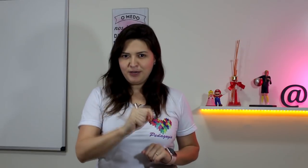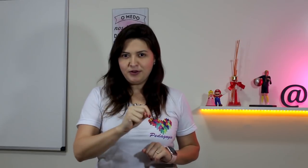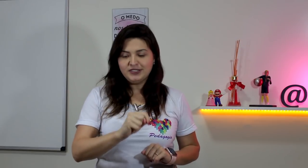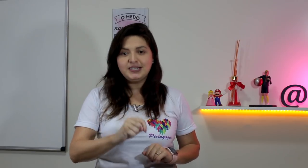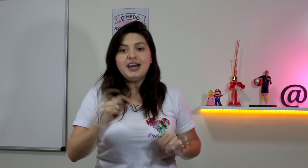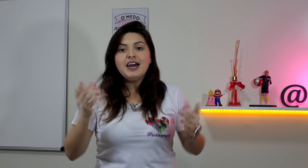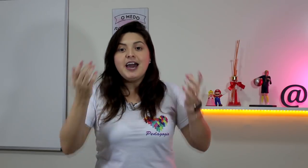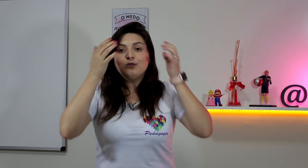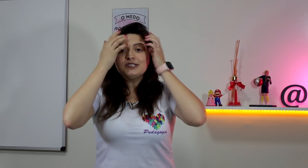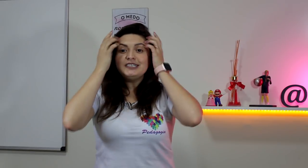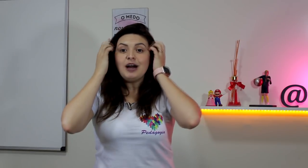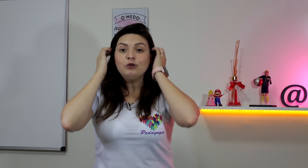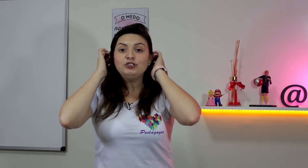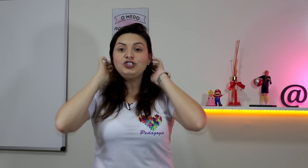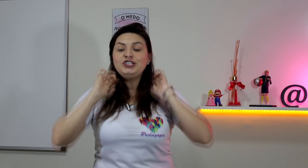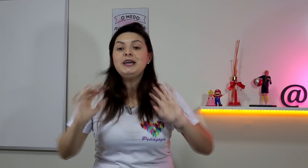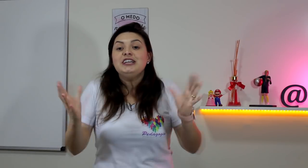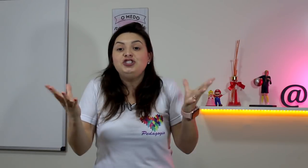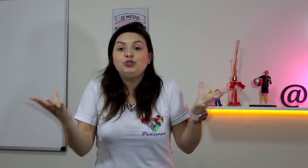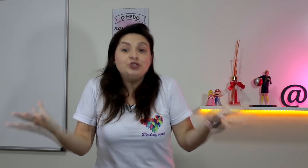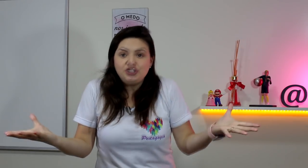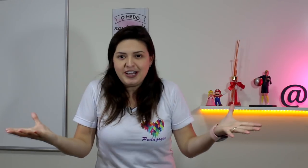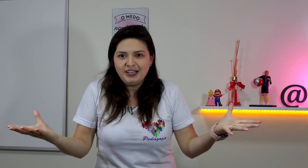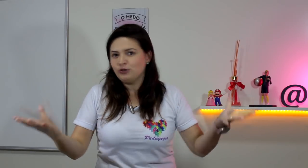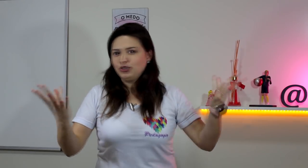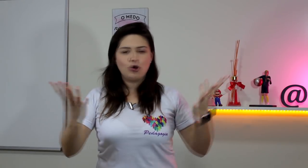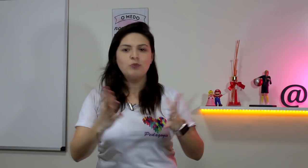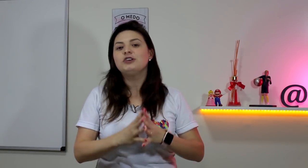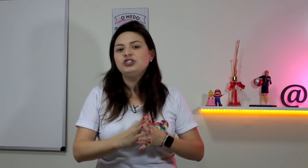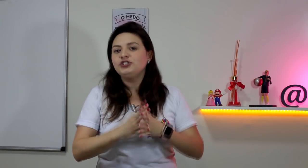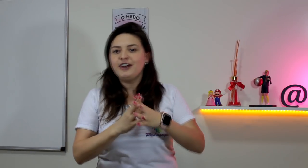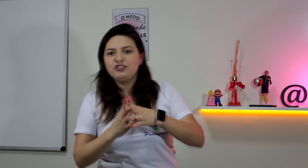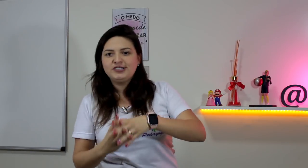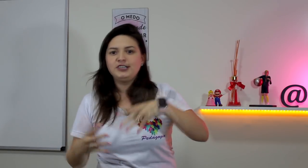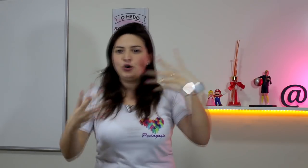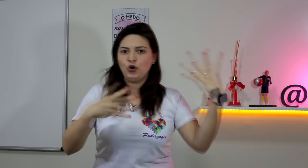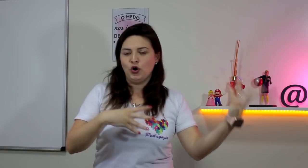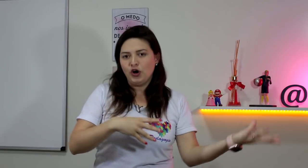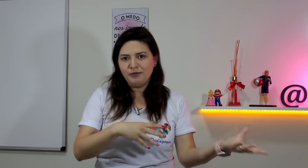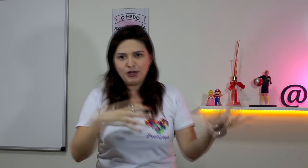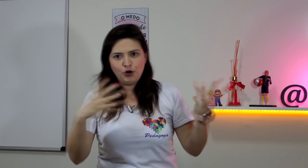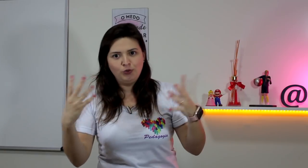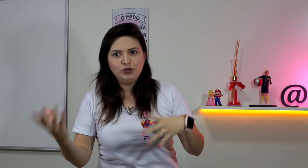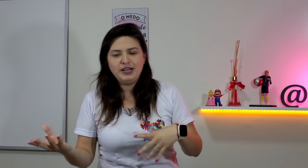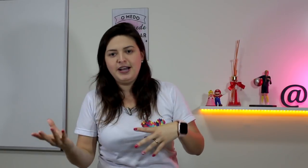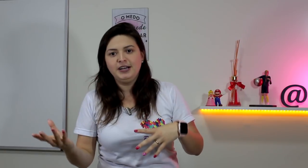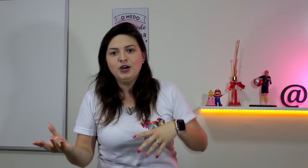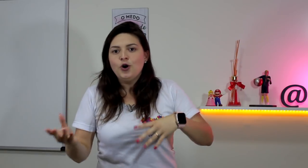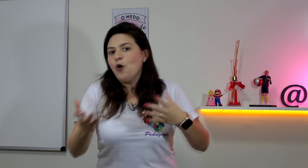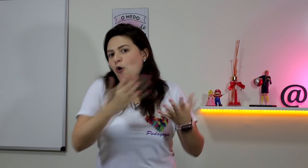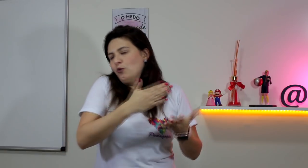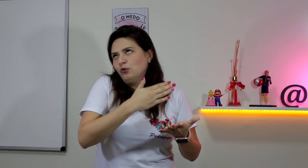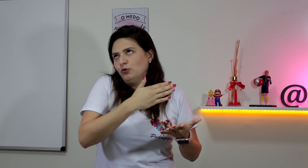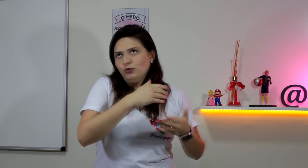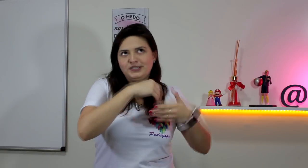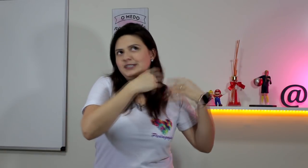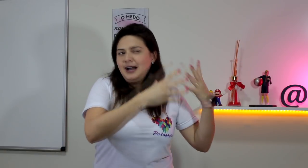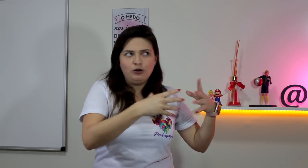para você é o sinal do gênero, de como que a gente vai dizer homem ou mulher, ou o sinal